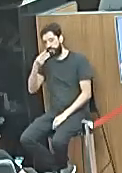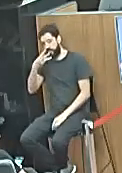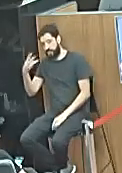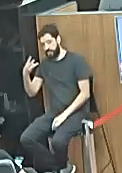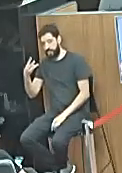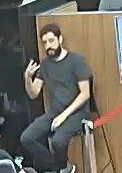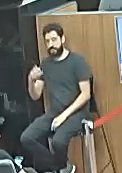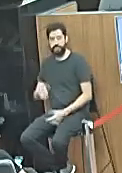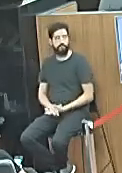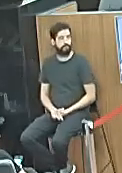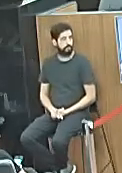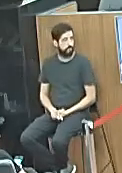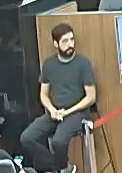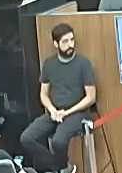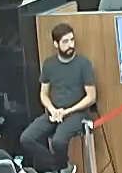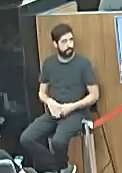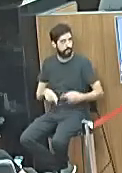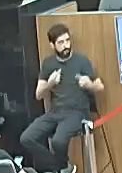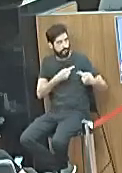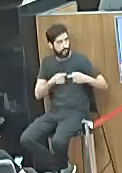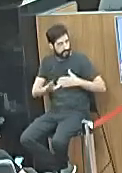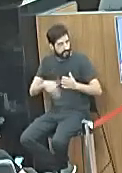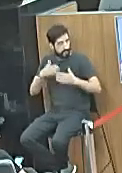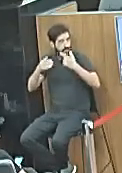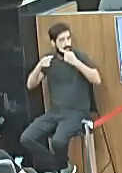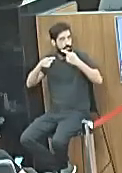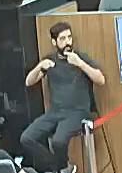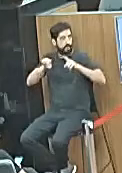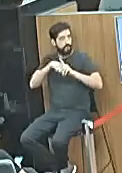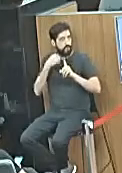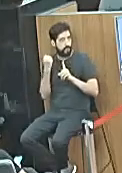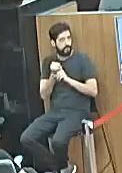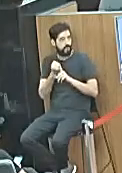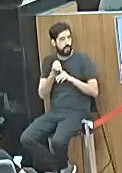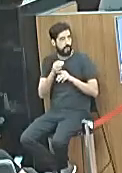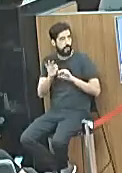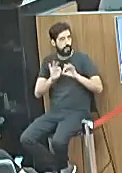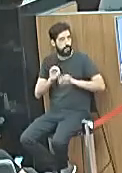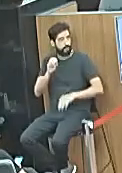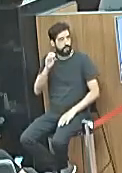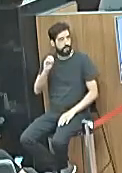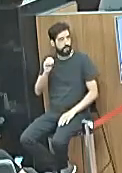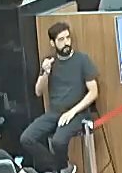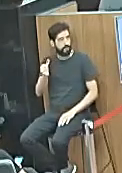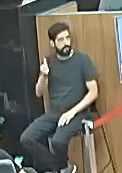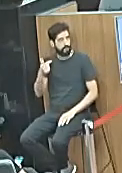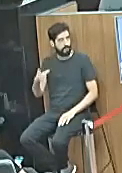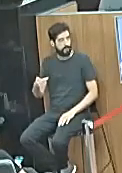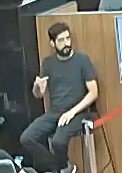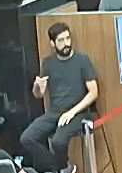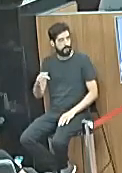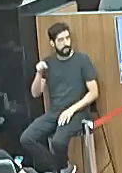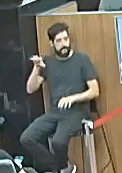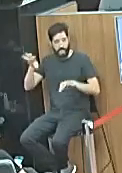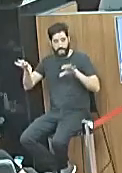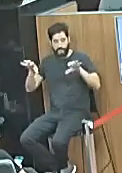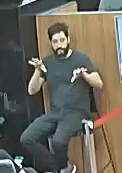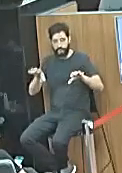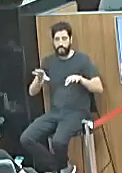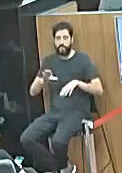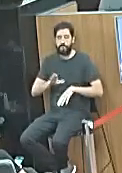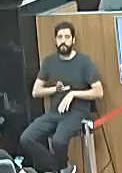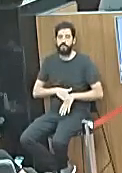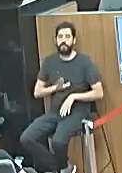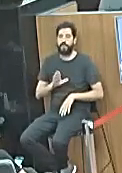intersetorial de desenvolvimento social do programa 067 notadamente nas regiões com maior presença